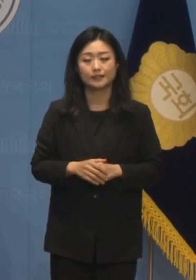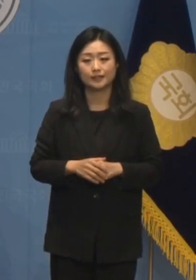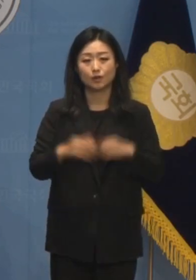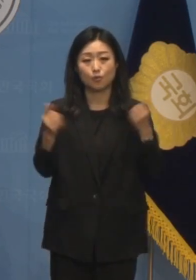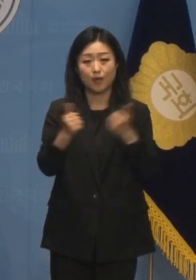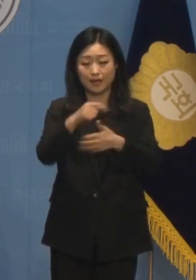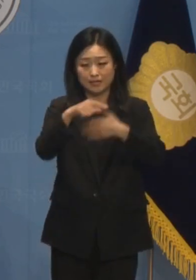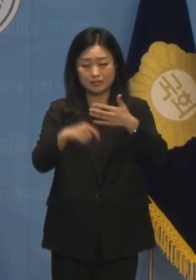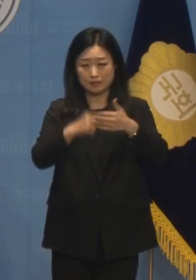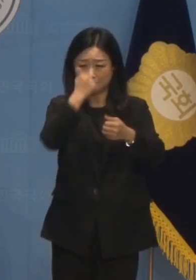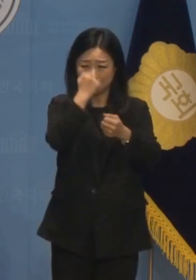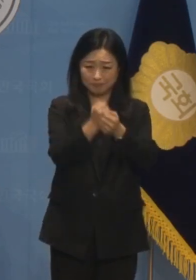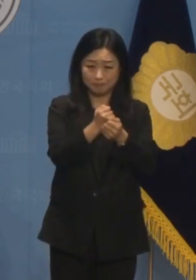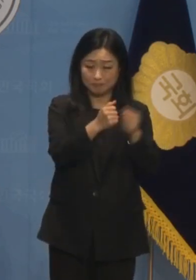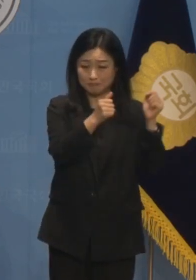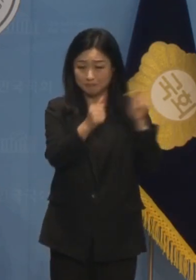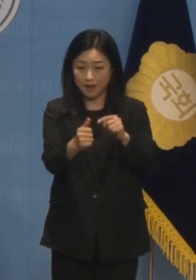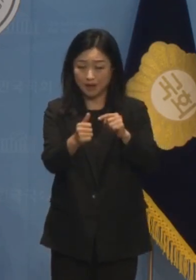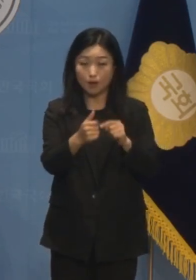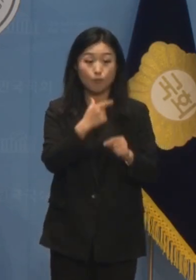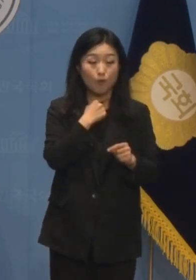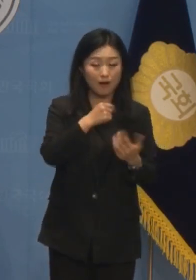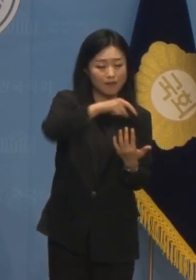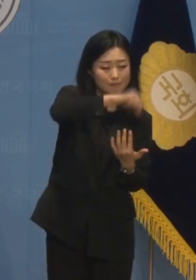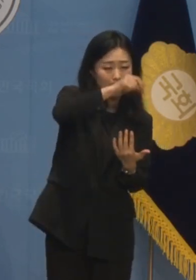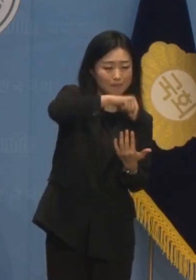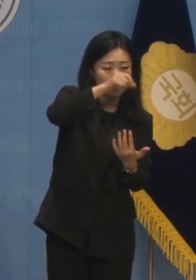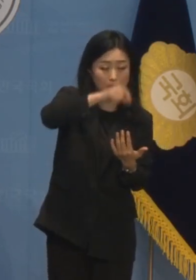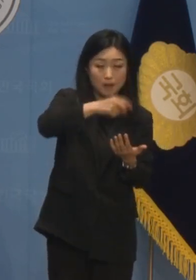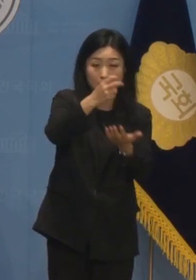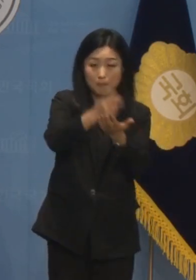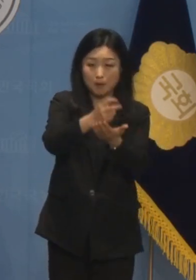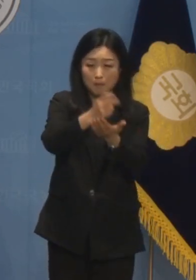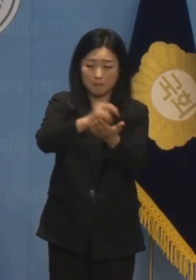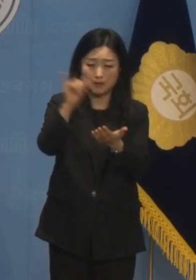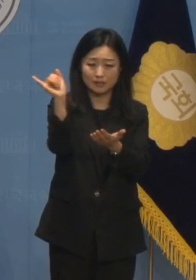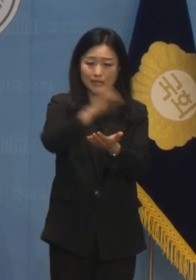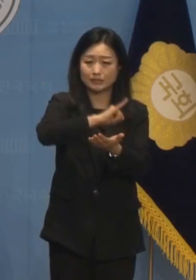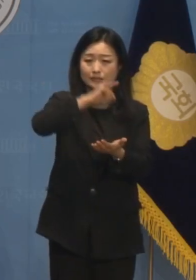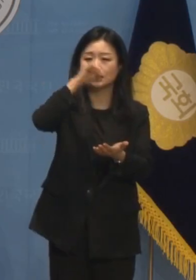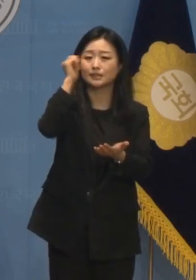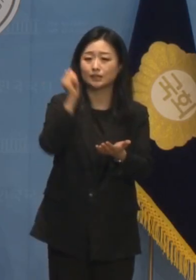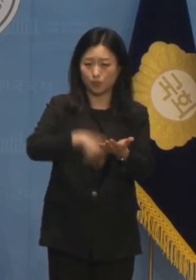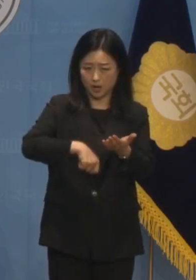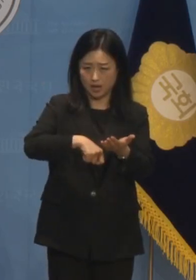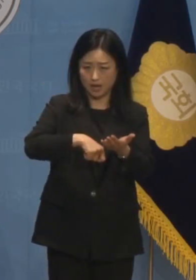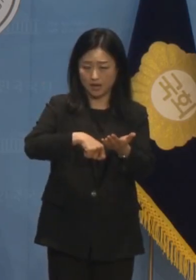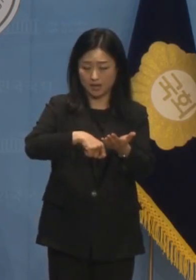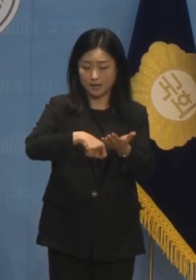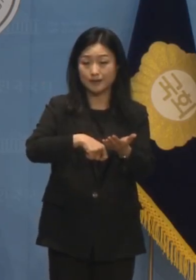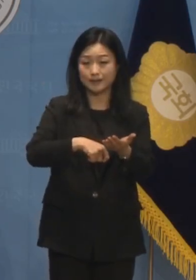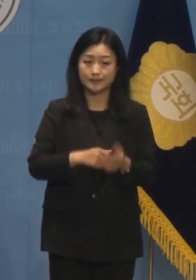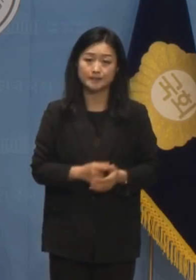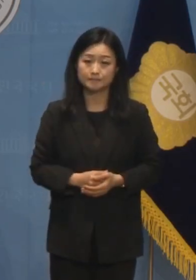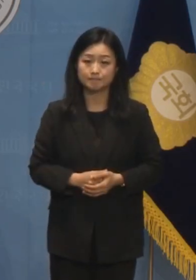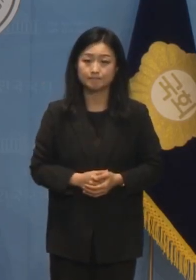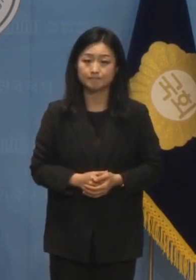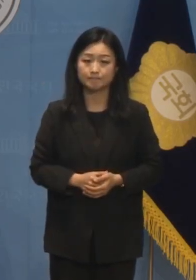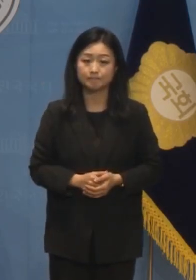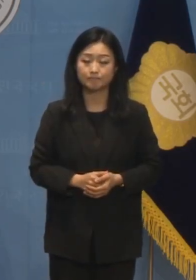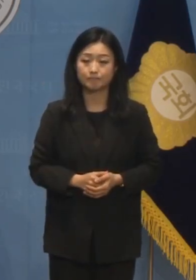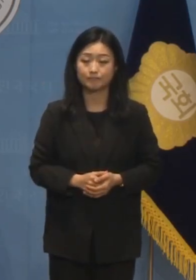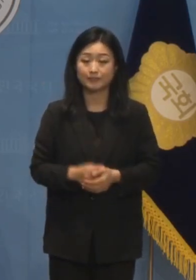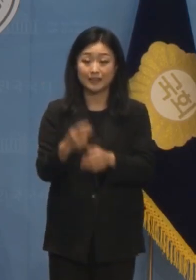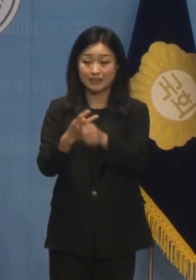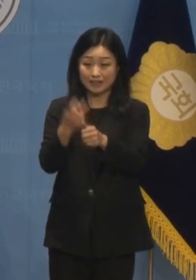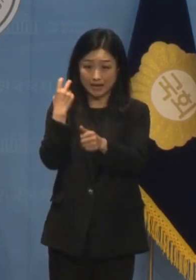통보하고 자신들이 원하는 안건들 골라 결국 날치기 통과시키려 하고 있습니다